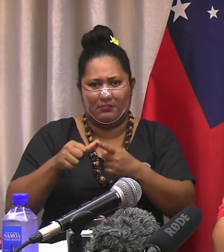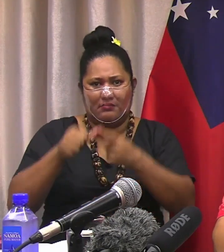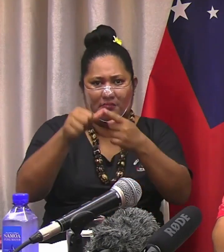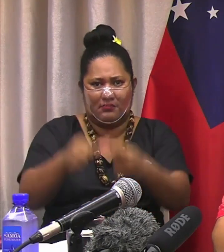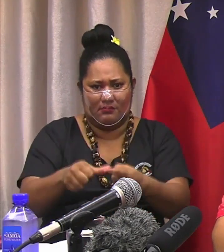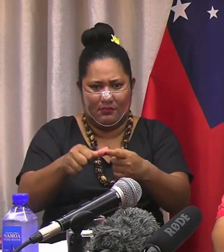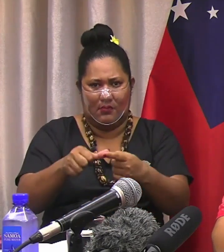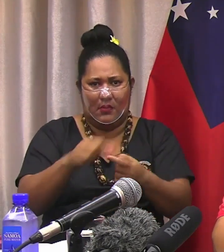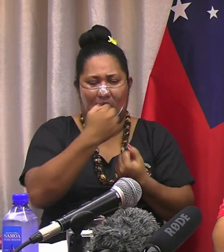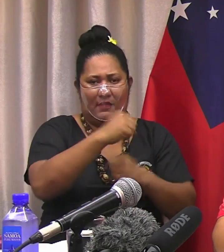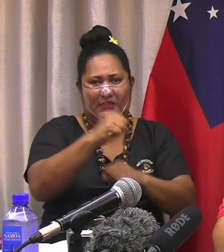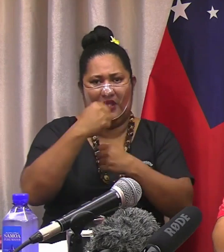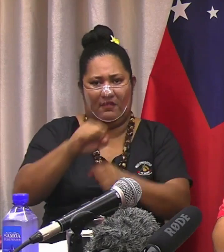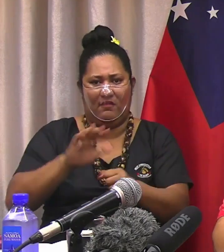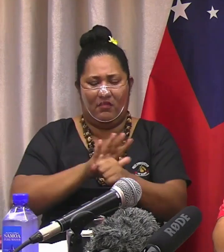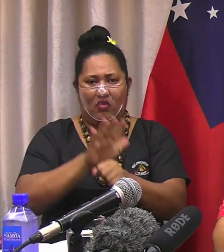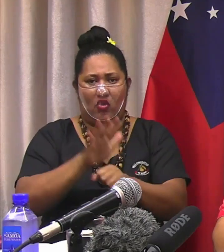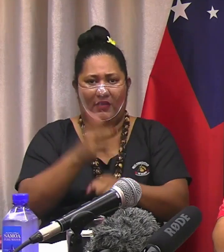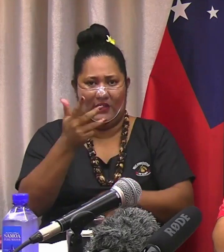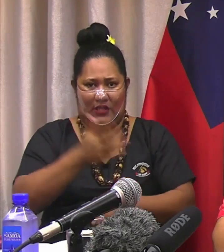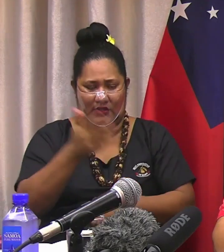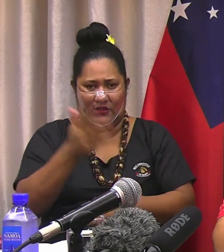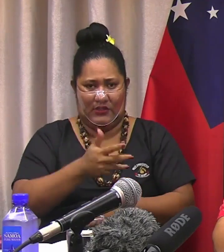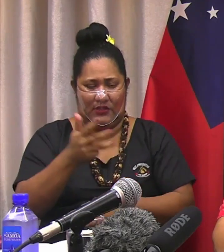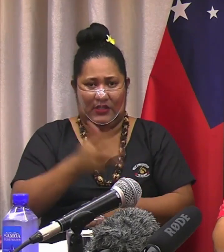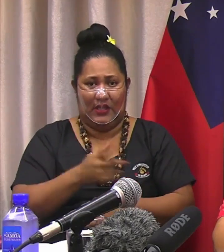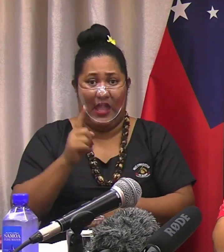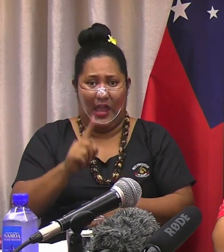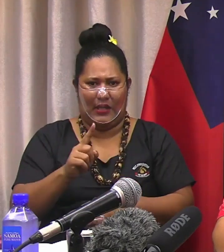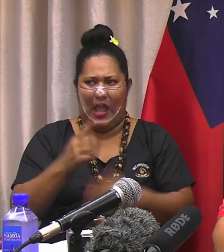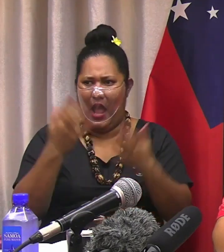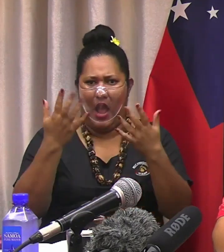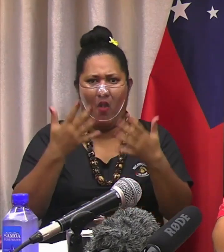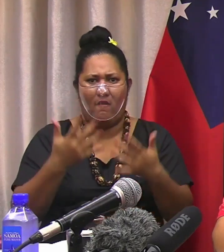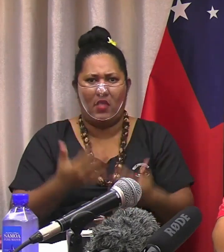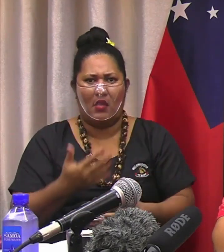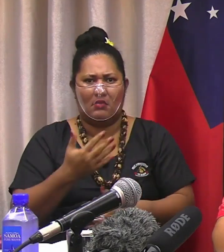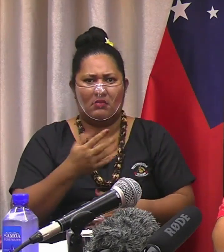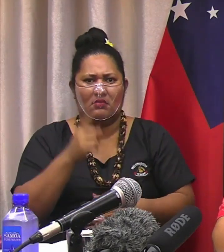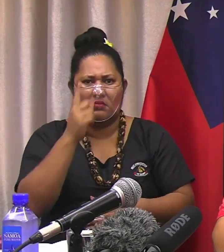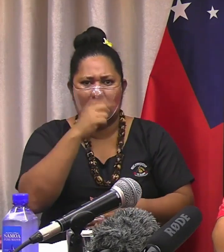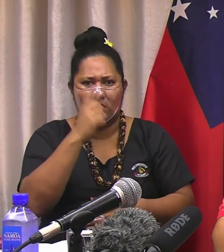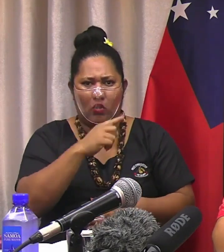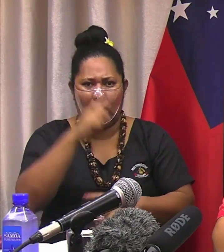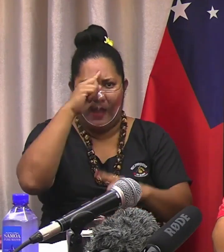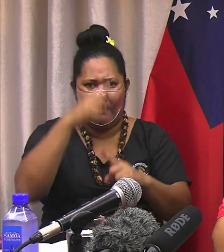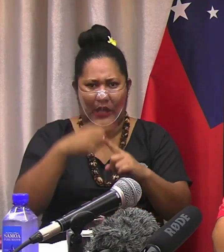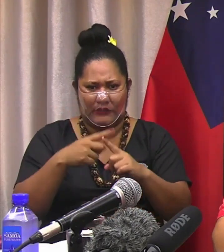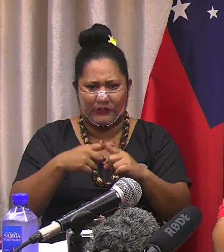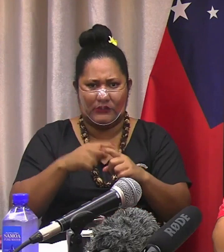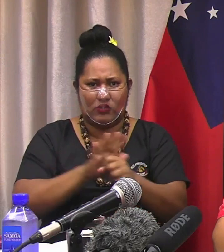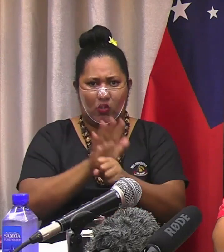mai. Ato ai ma le numera o ilatou ua afia ile siama.